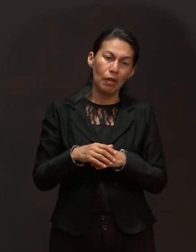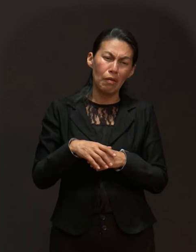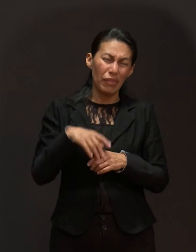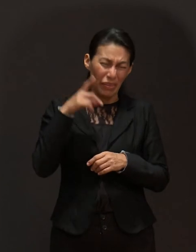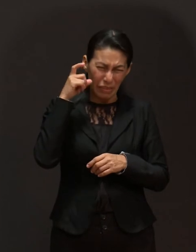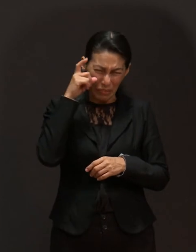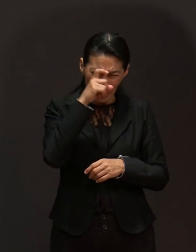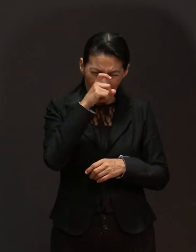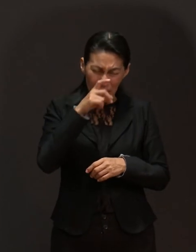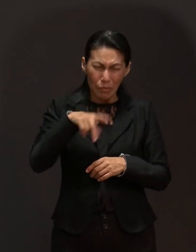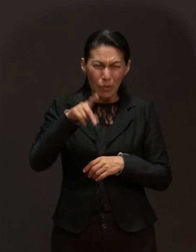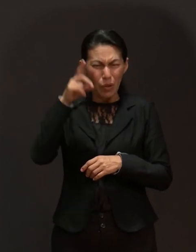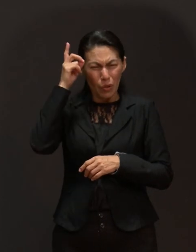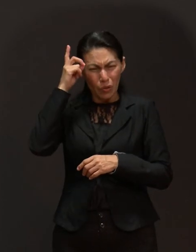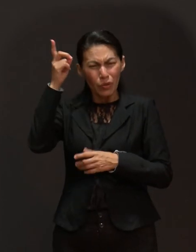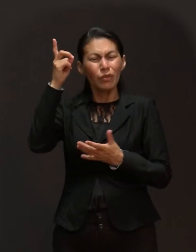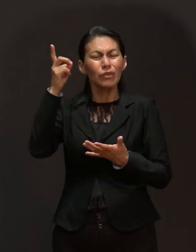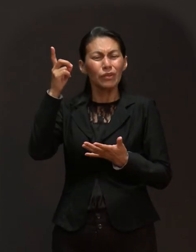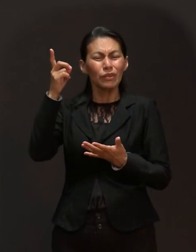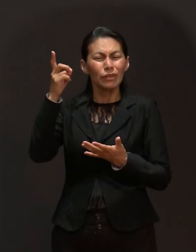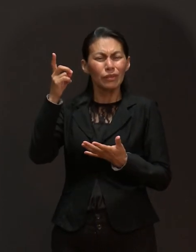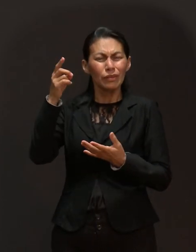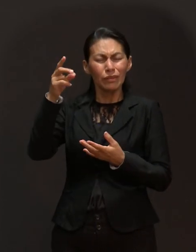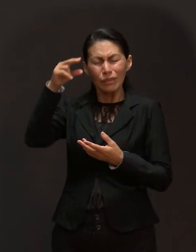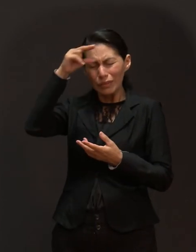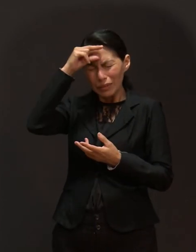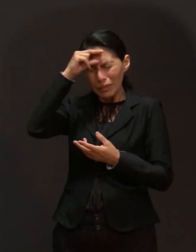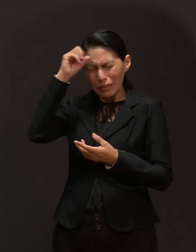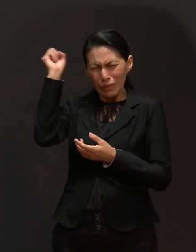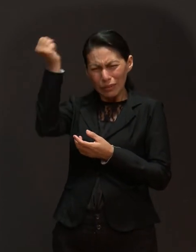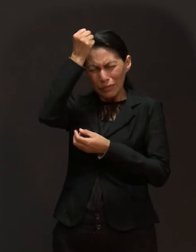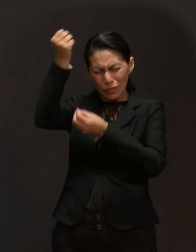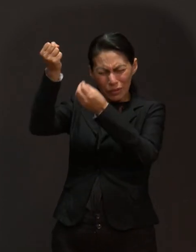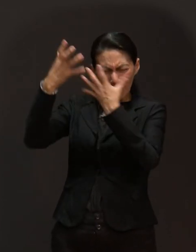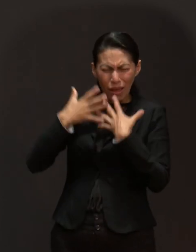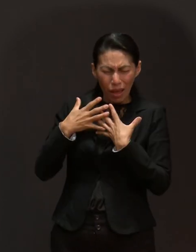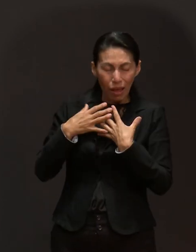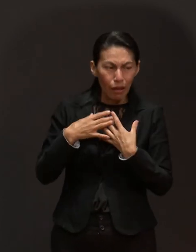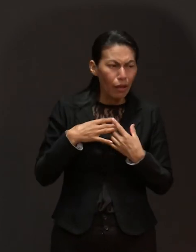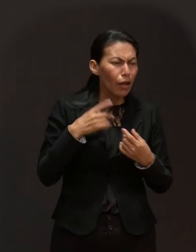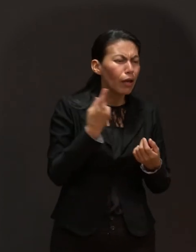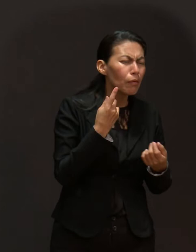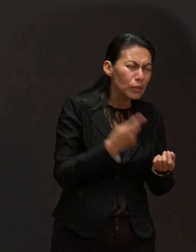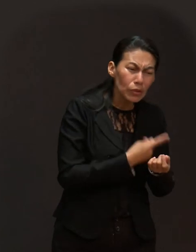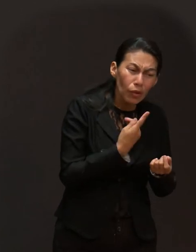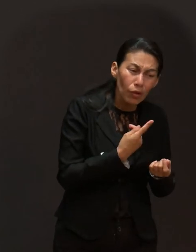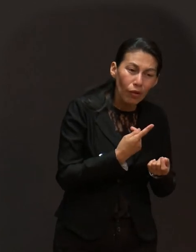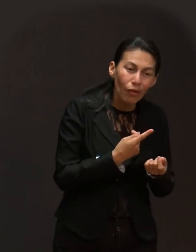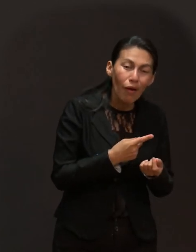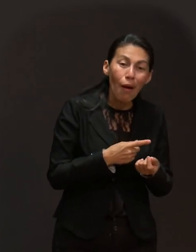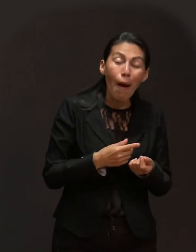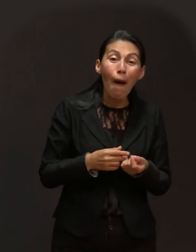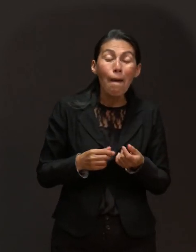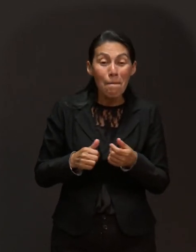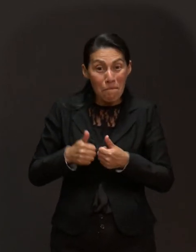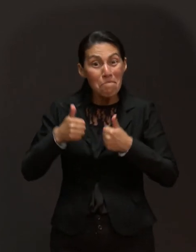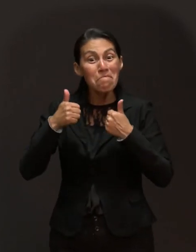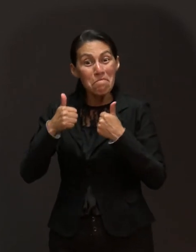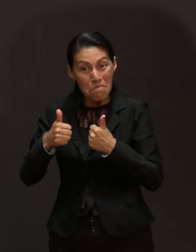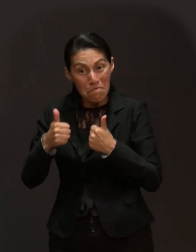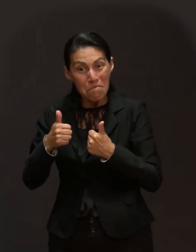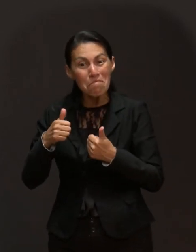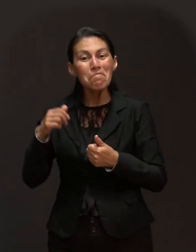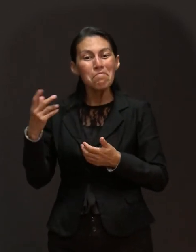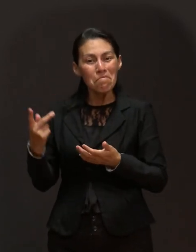sabiduría e inteligencia. ¿Y qué pasó? Aprobé, pasó sin ningún problema y regresé a mi internado